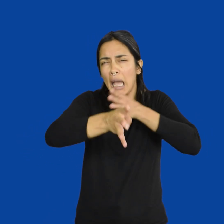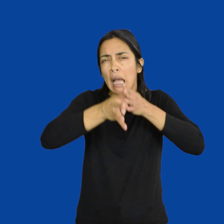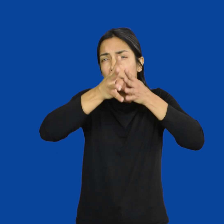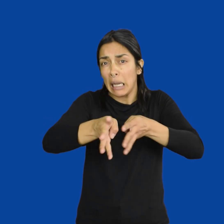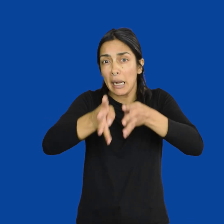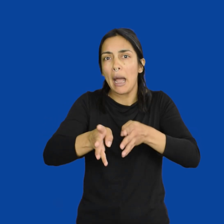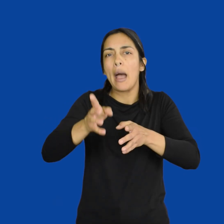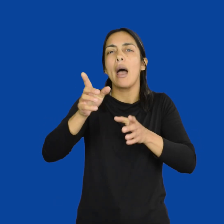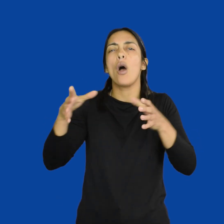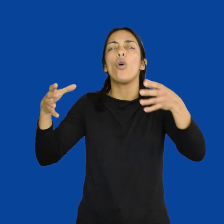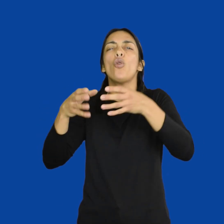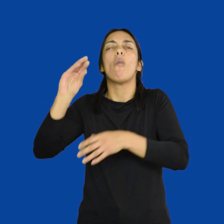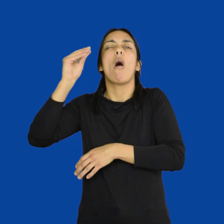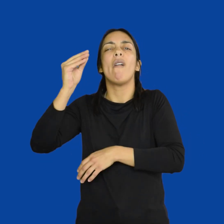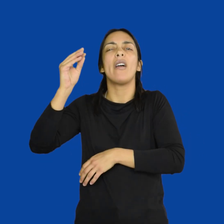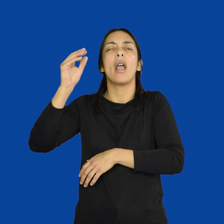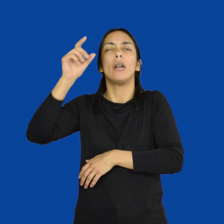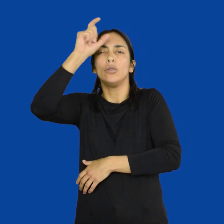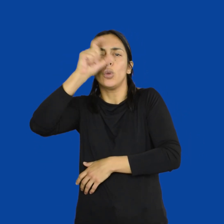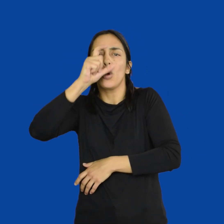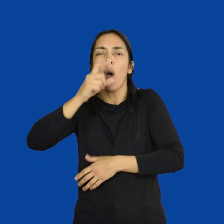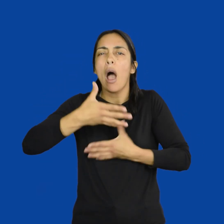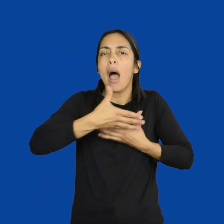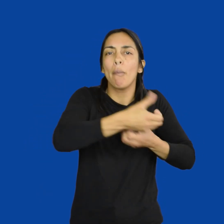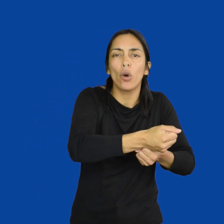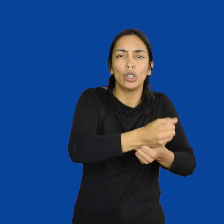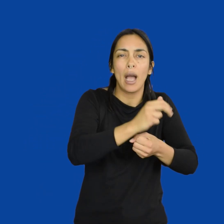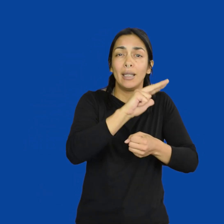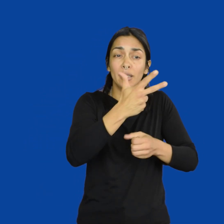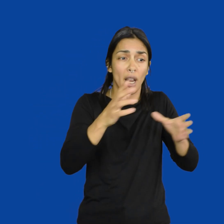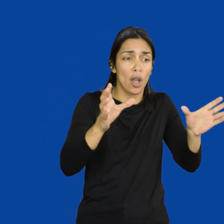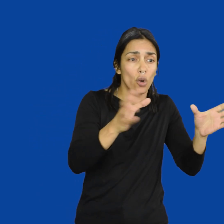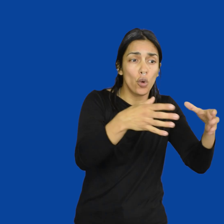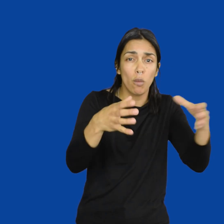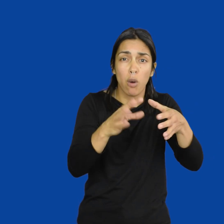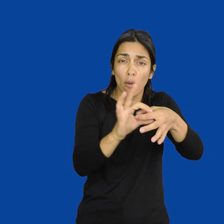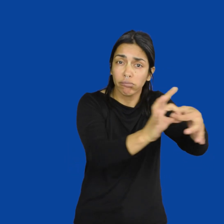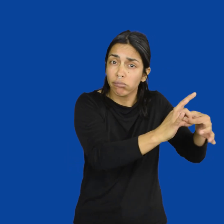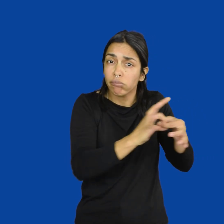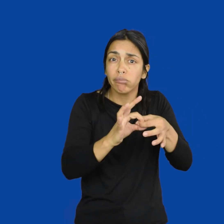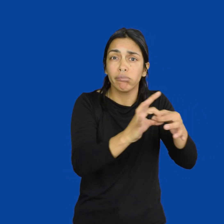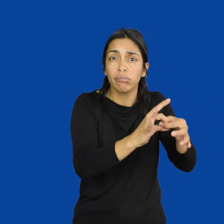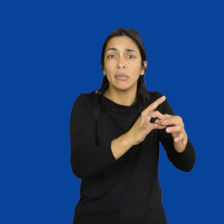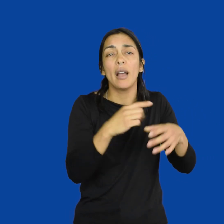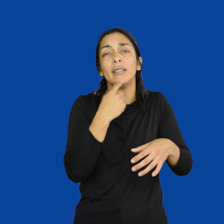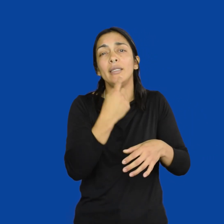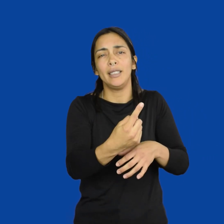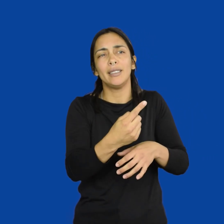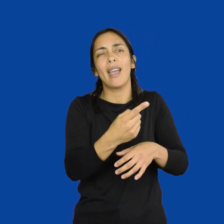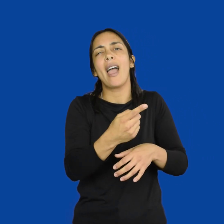Gran Guerra, los jóvenes turcos habían manifestado su apoyo a la Triple Alianza, creyendo que esta sería la